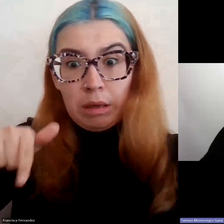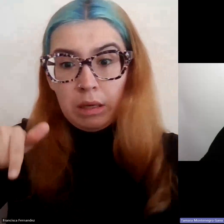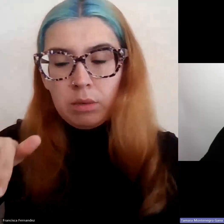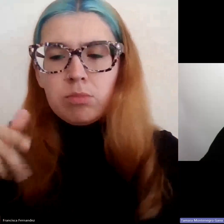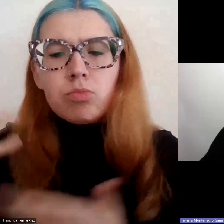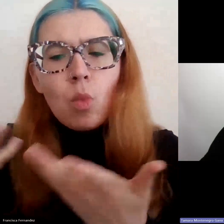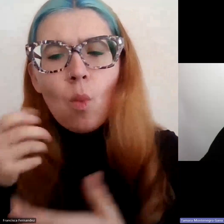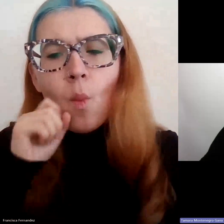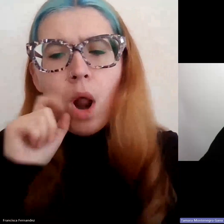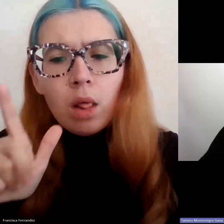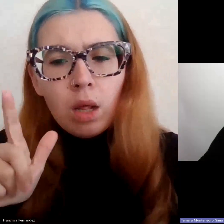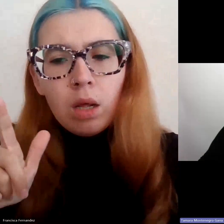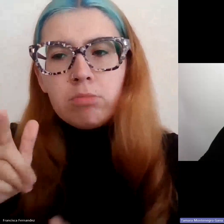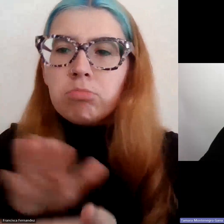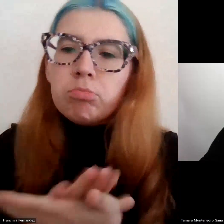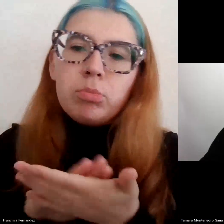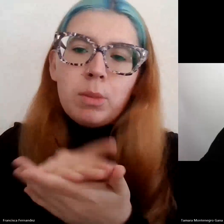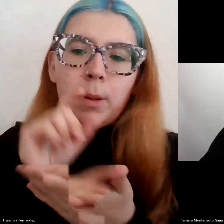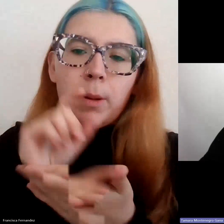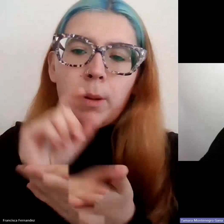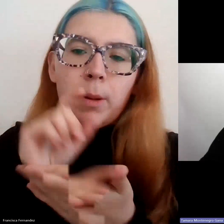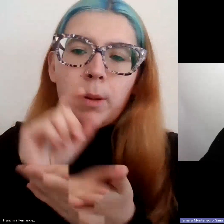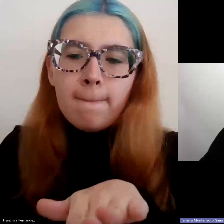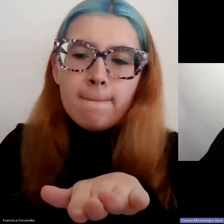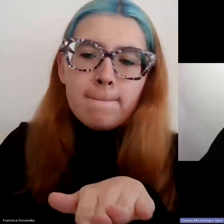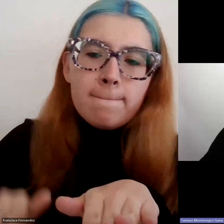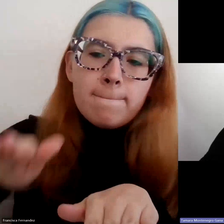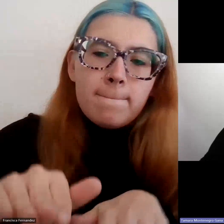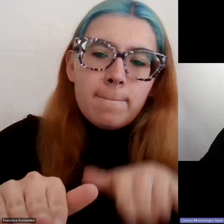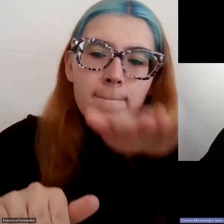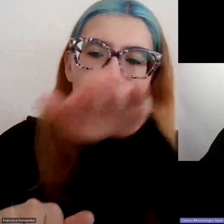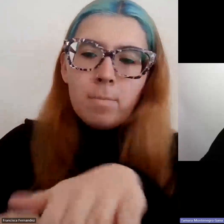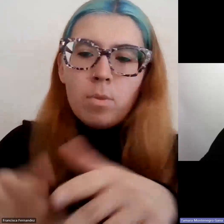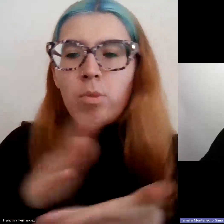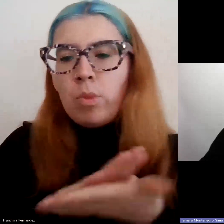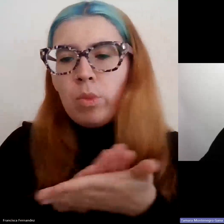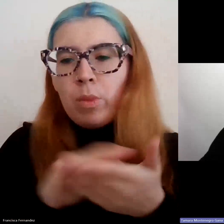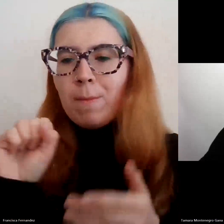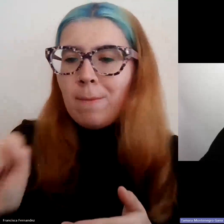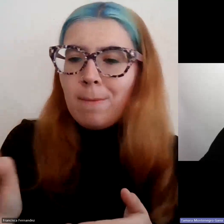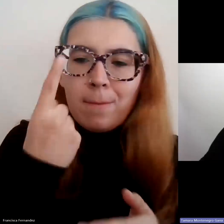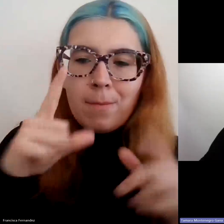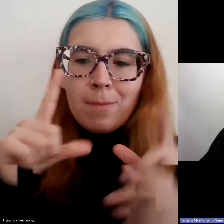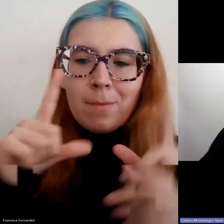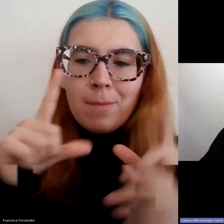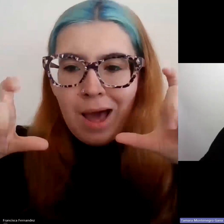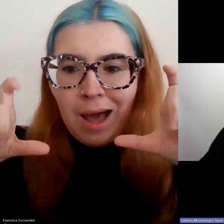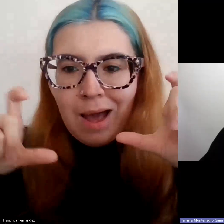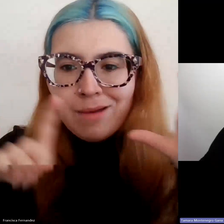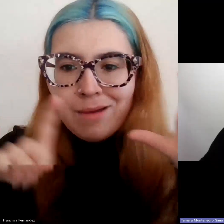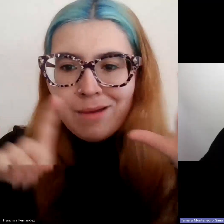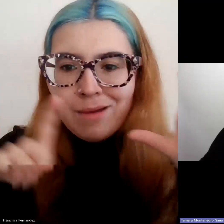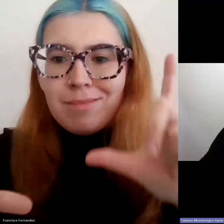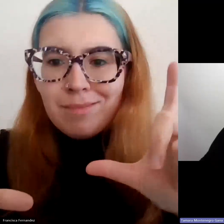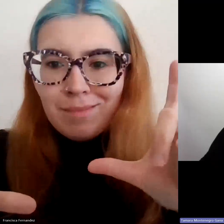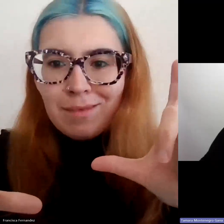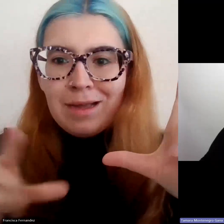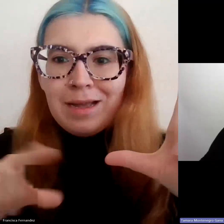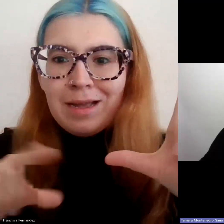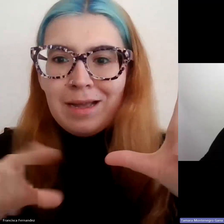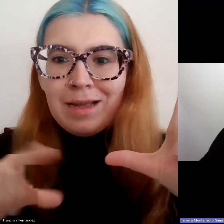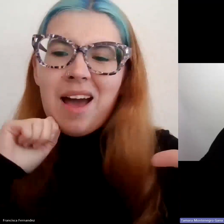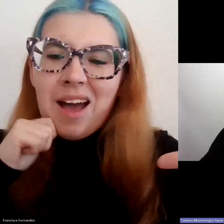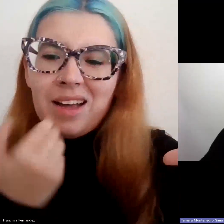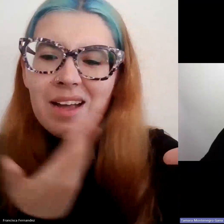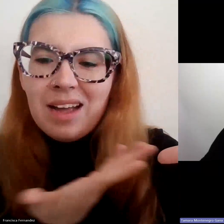desarrollar su lenguaje. Entonces, ¿cómo lo hicimos? Por ejemplo, fuimos avanzando poco a poco. Lo primero